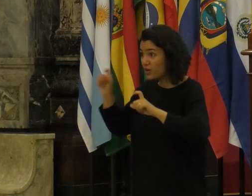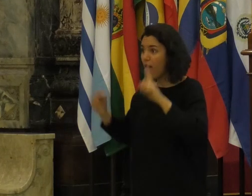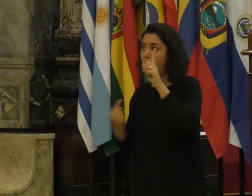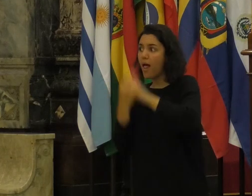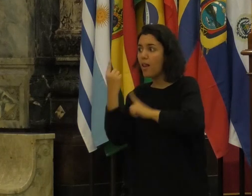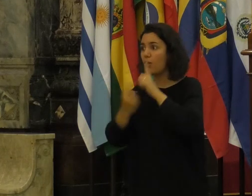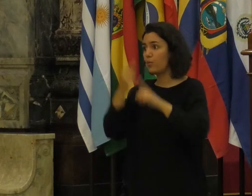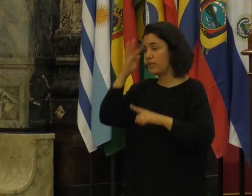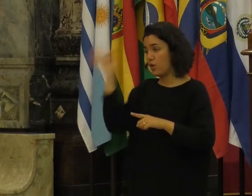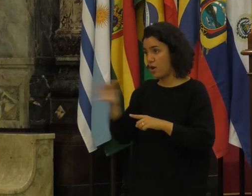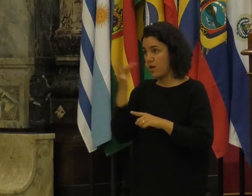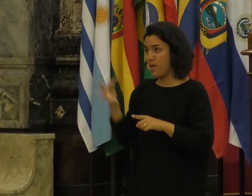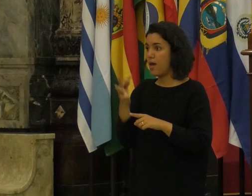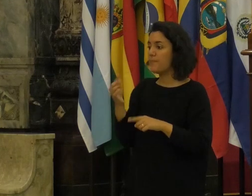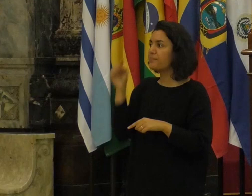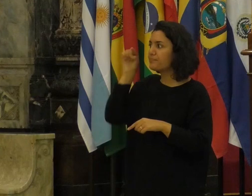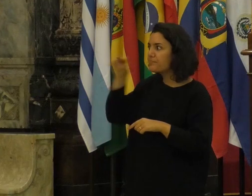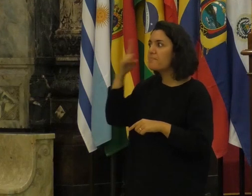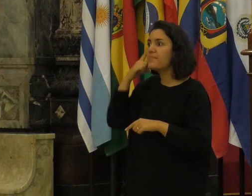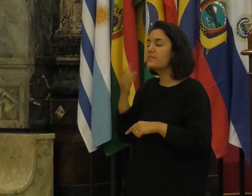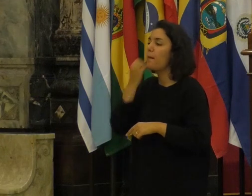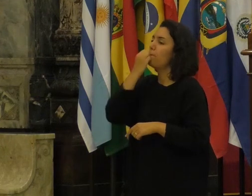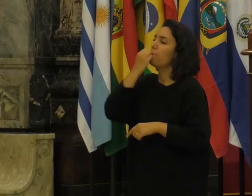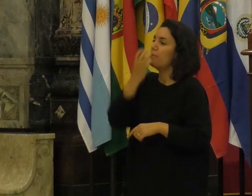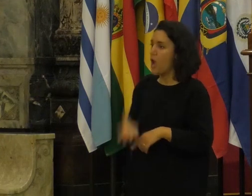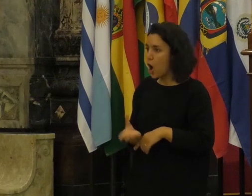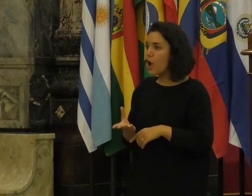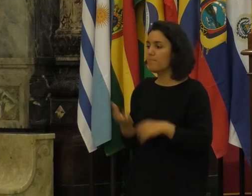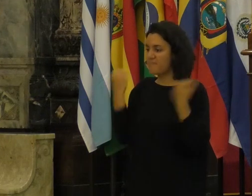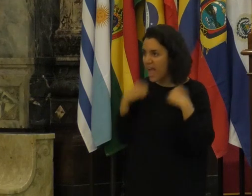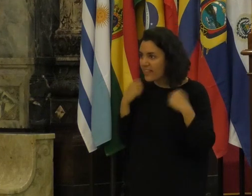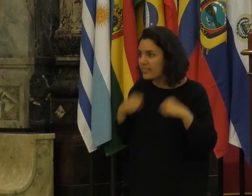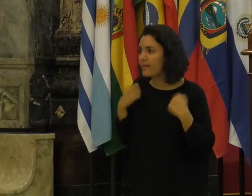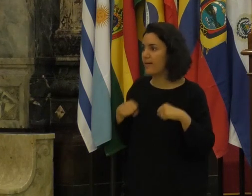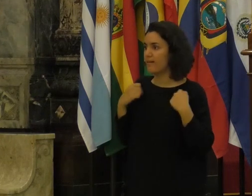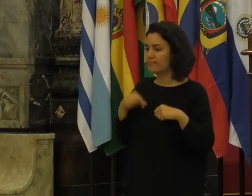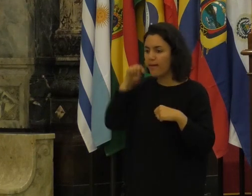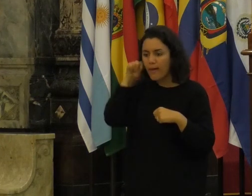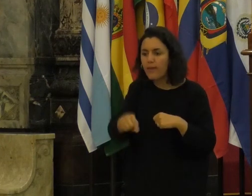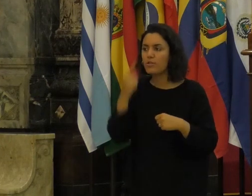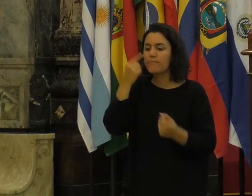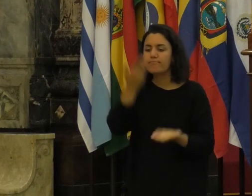teóricas de teoría el mejor criterio de esa verificación, la práctica.